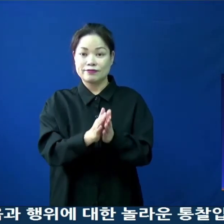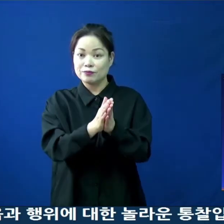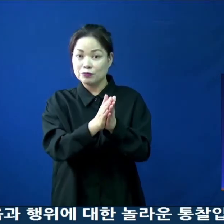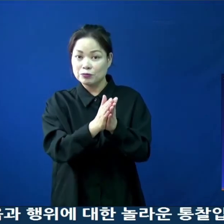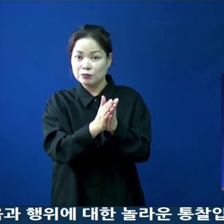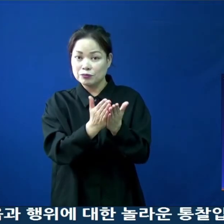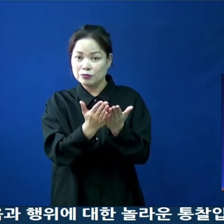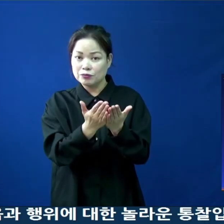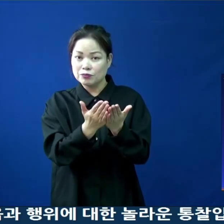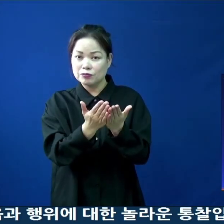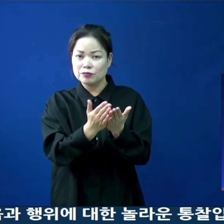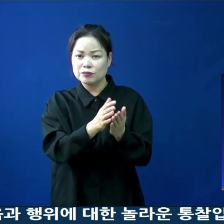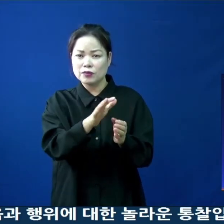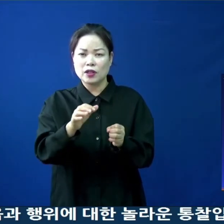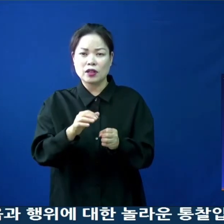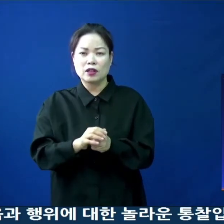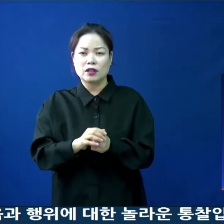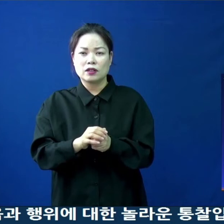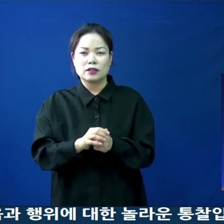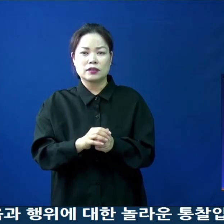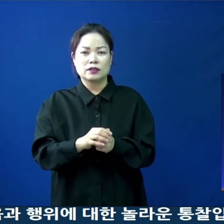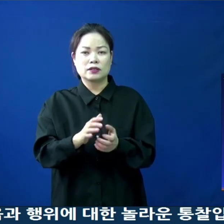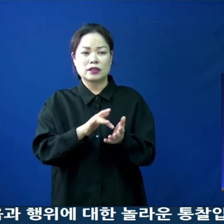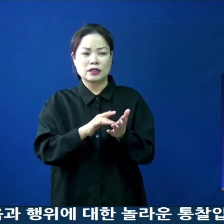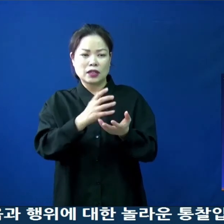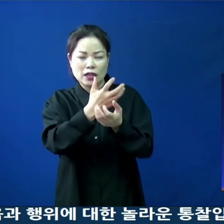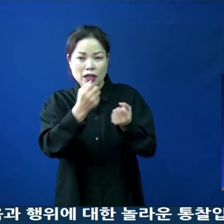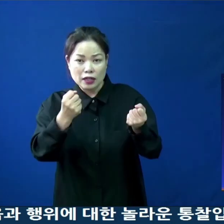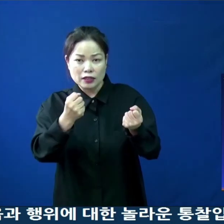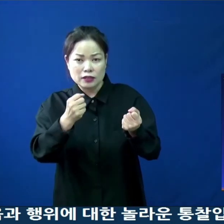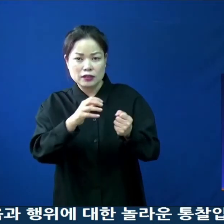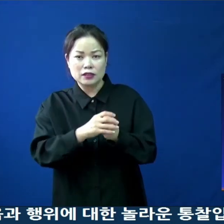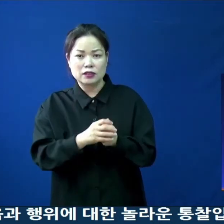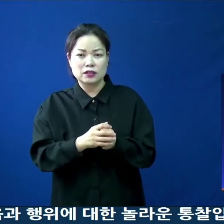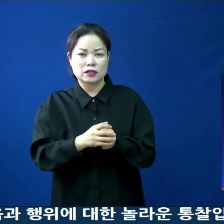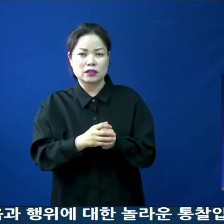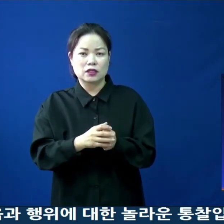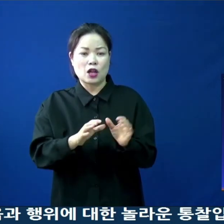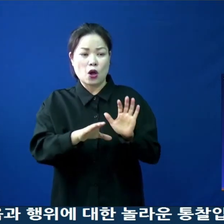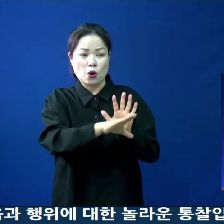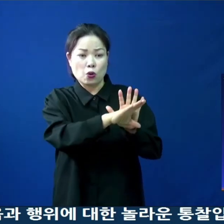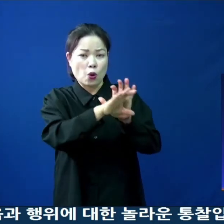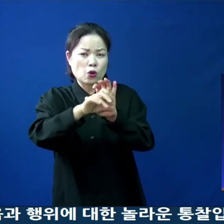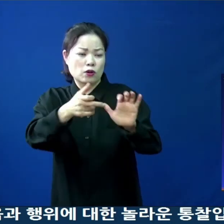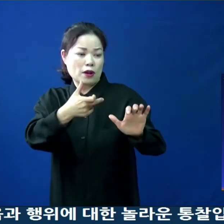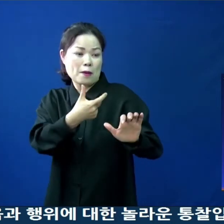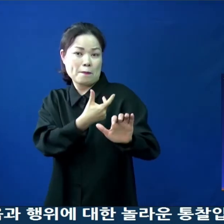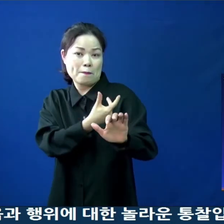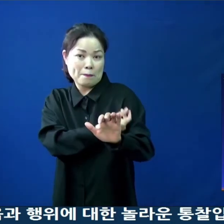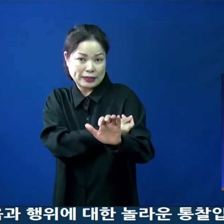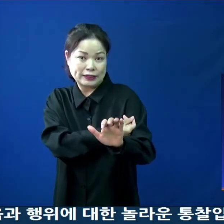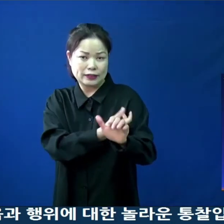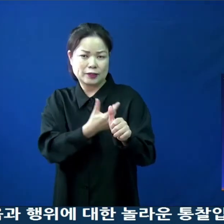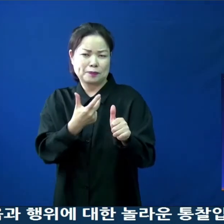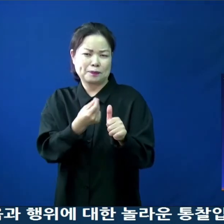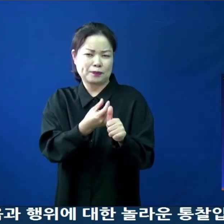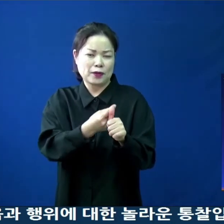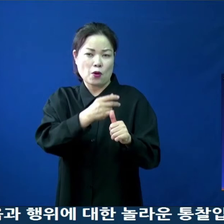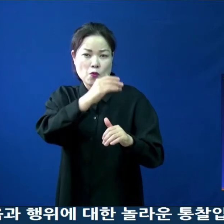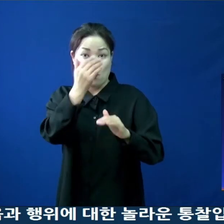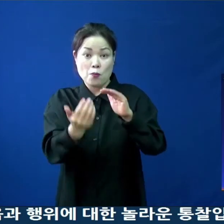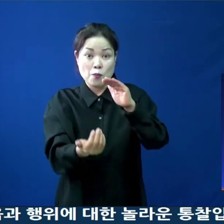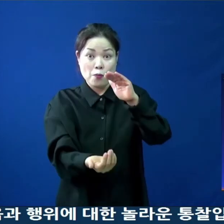최근 세계 유수한 제약회사에서 코로나19 백신이 거의 완성되었다는 소식을 접하고